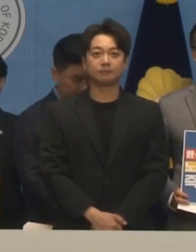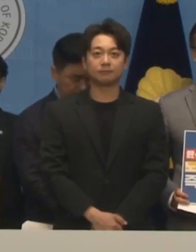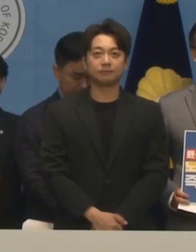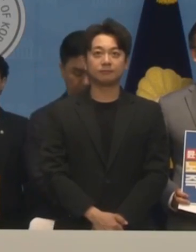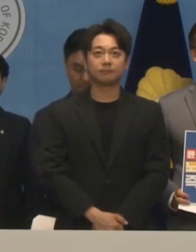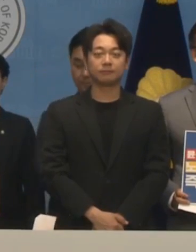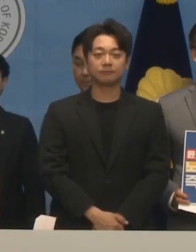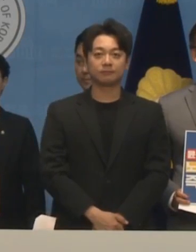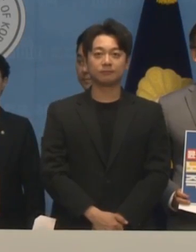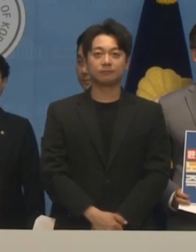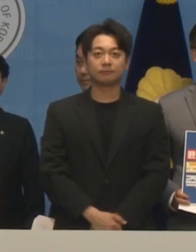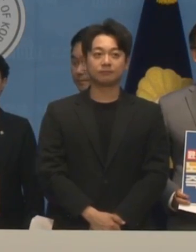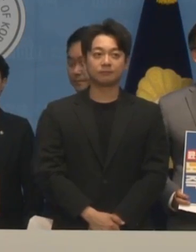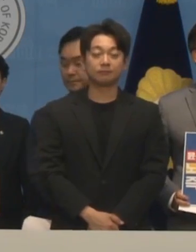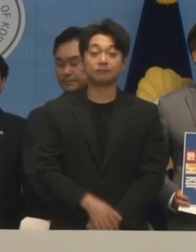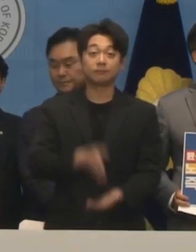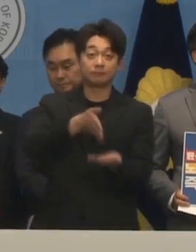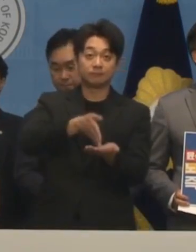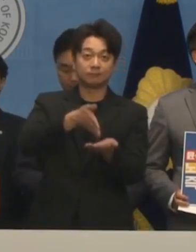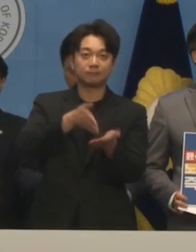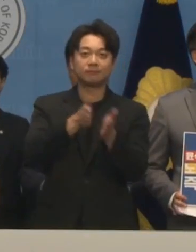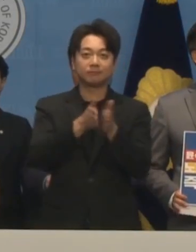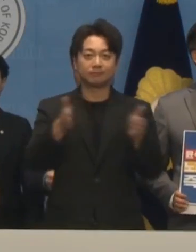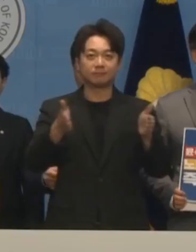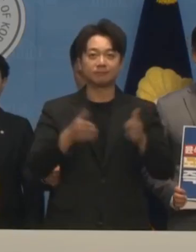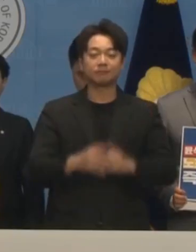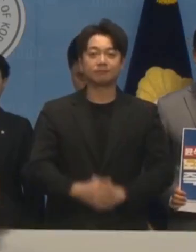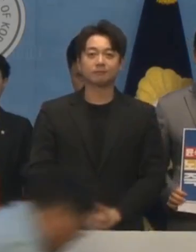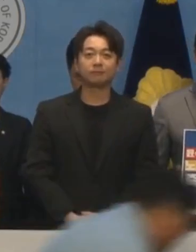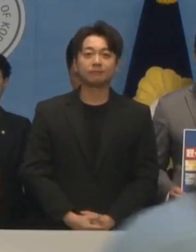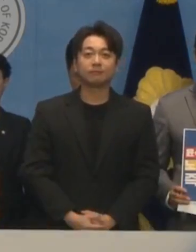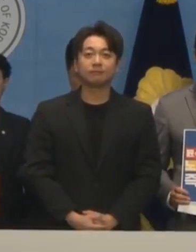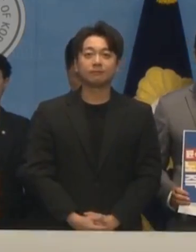시간이 좀 지체됐는데요. 준비된 기자회견 바로 시작하겠습니다.